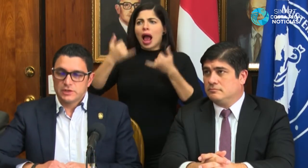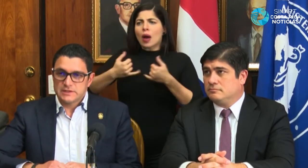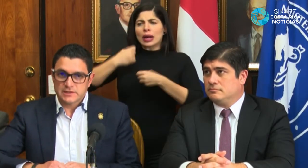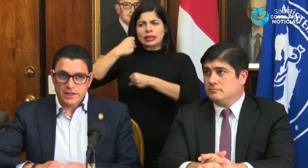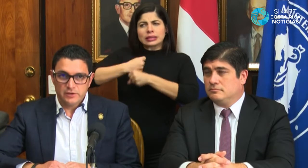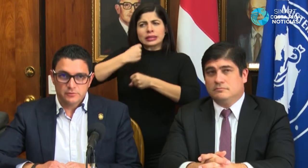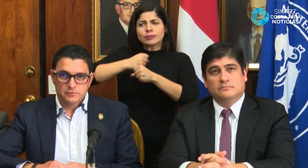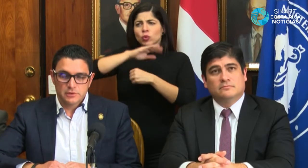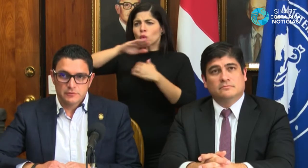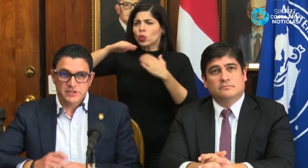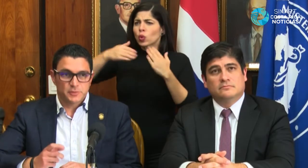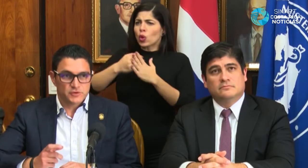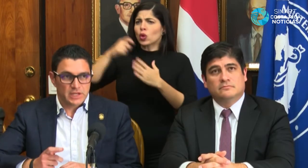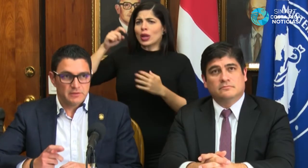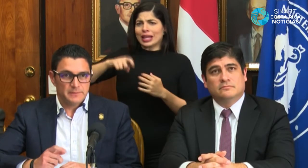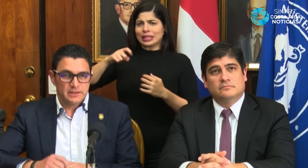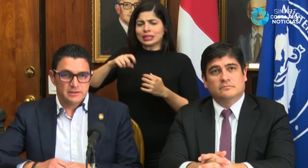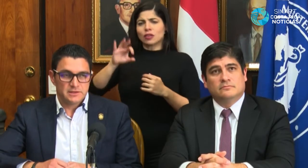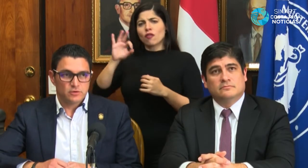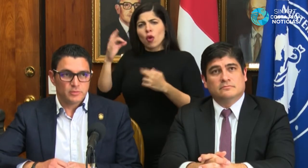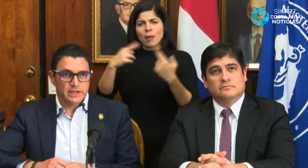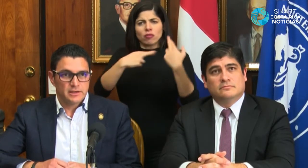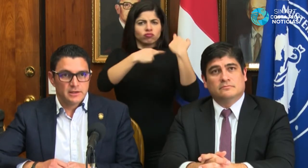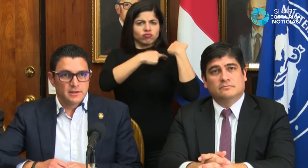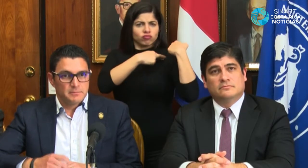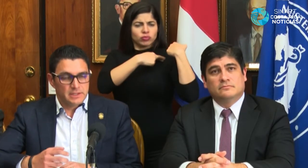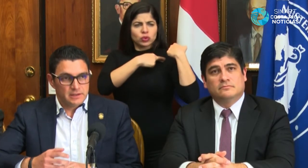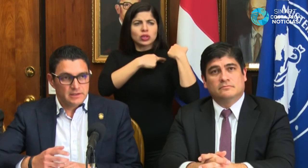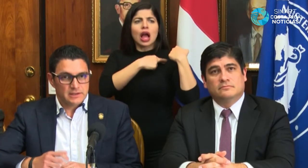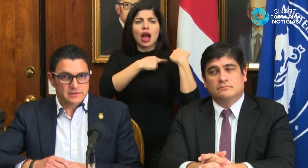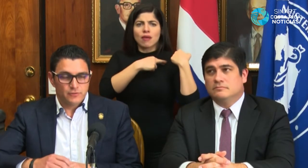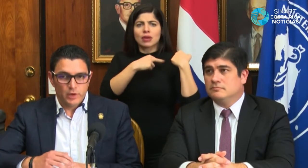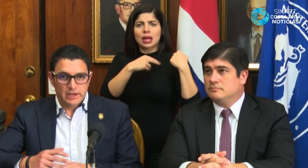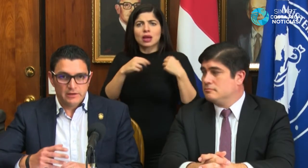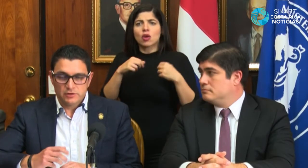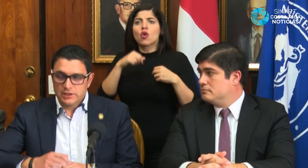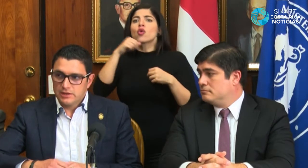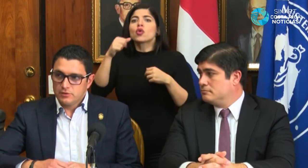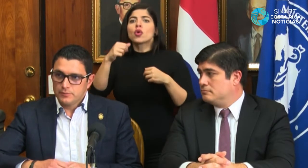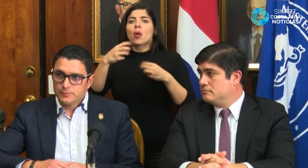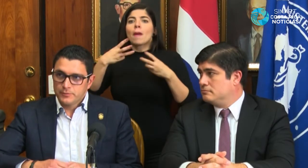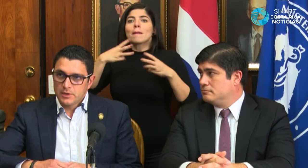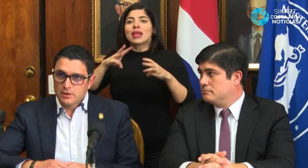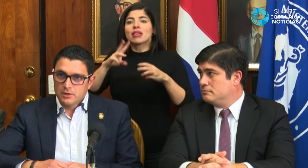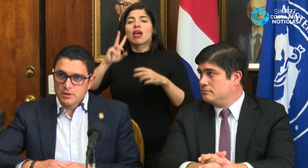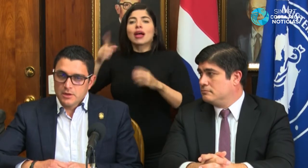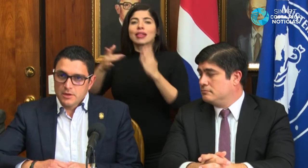todo lo necesario responsablemente, sin tomar medidas fuera de lo técnico,